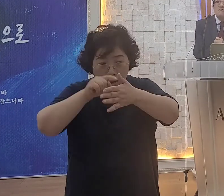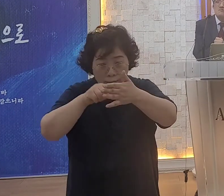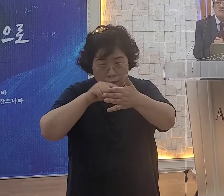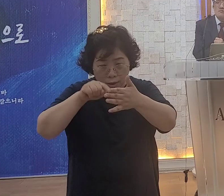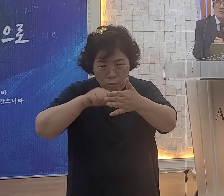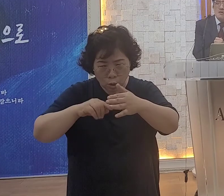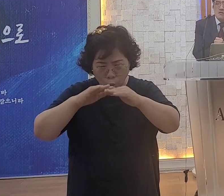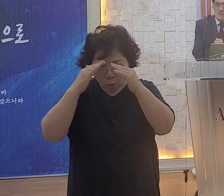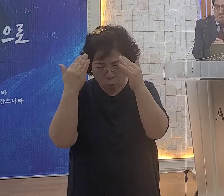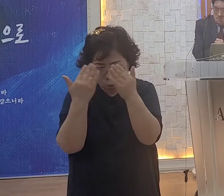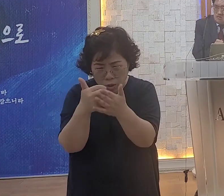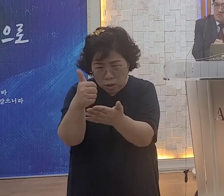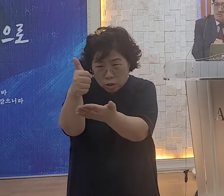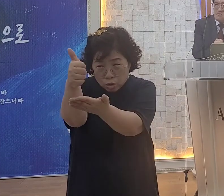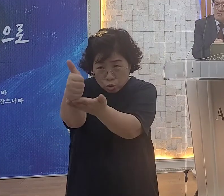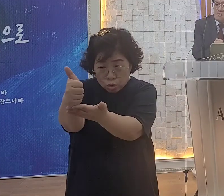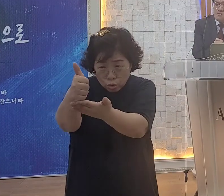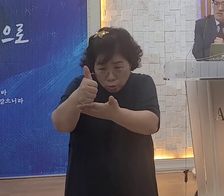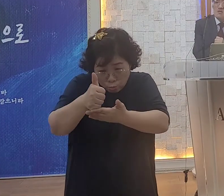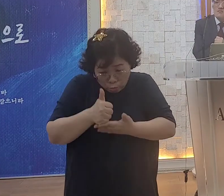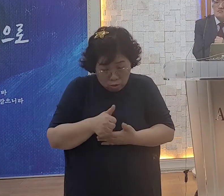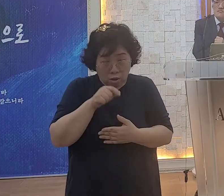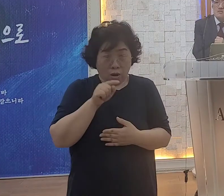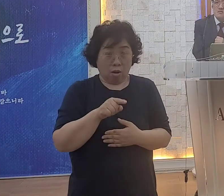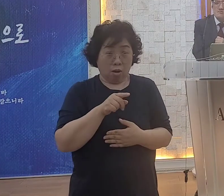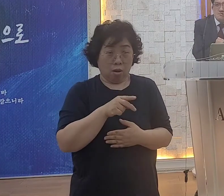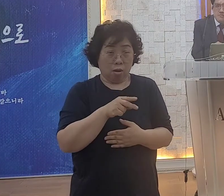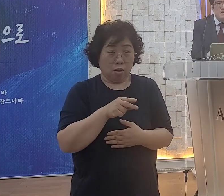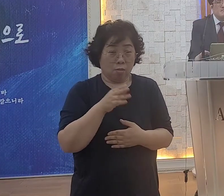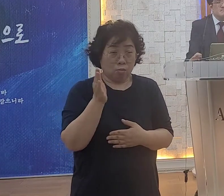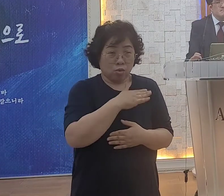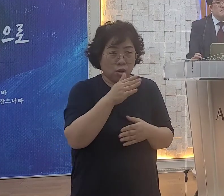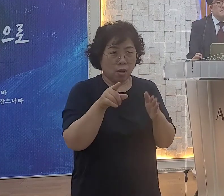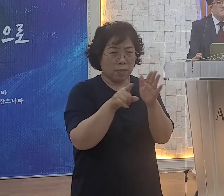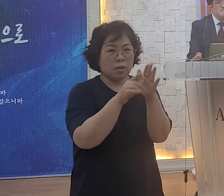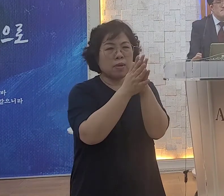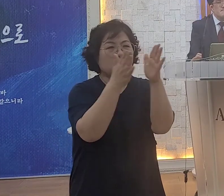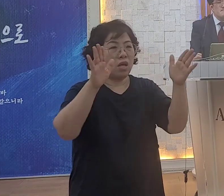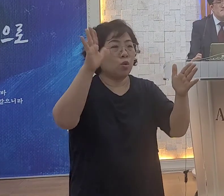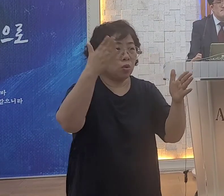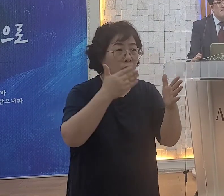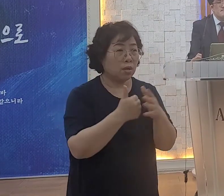온전히 주인으로 모시는 거예요. 여기서부터 믿음은 출발이에요.